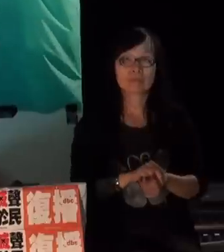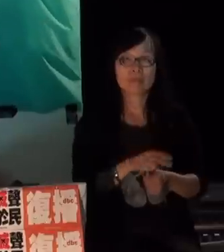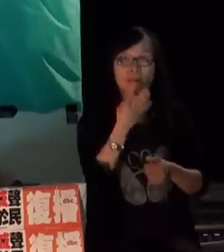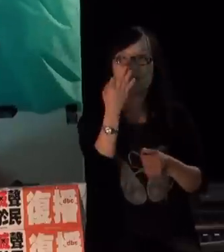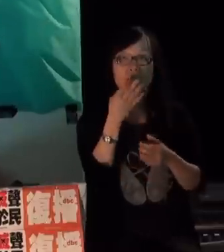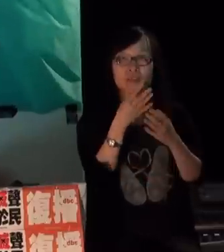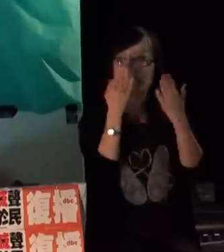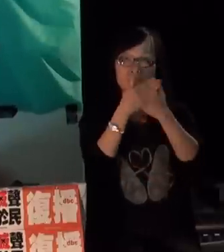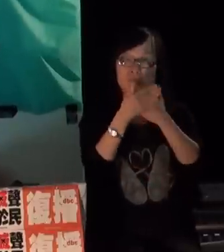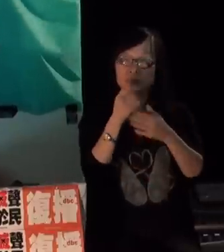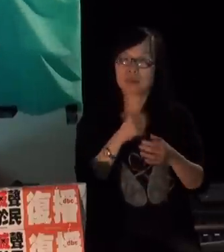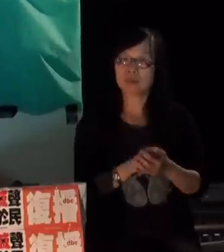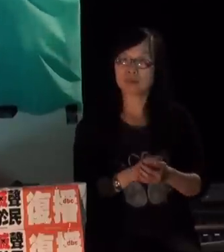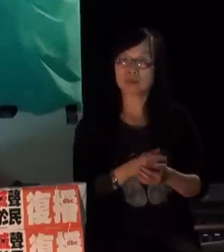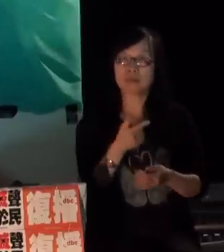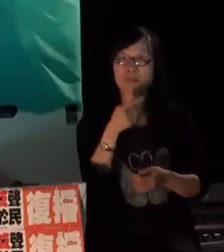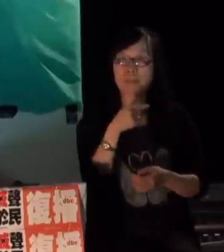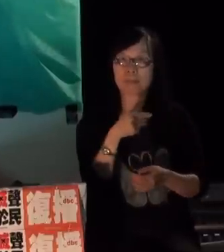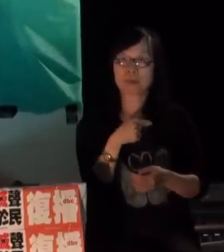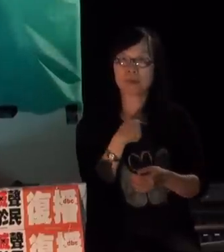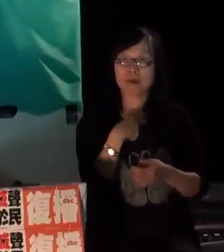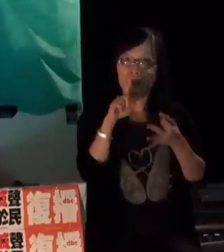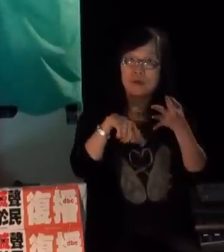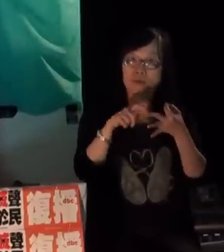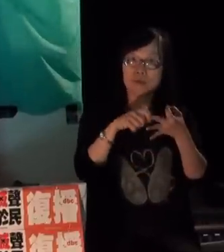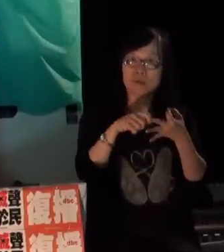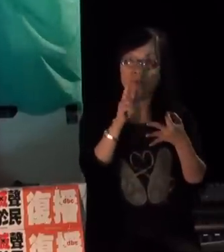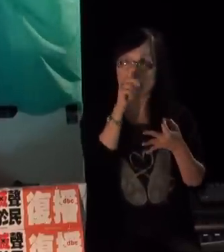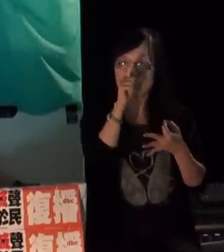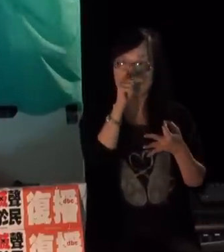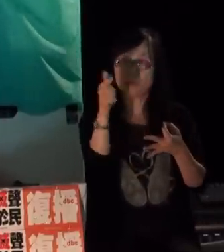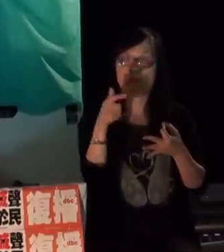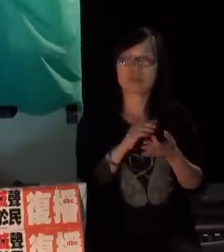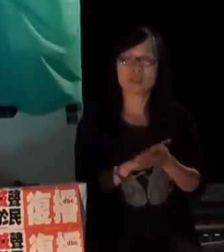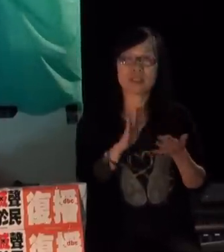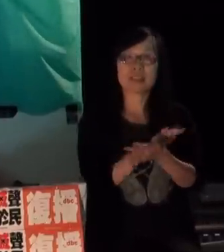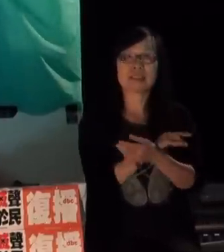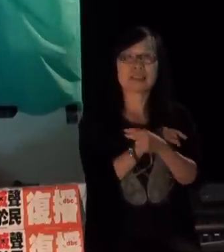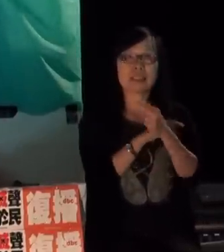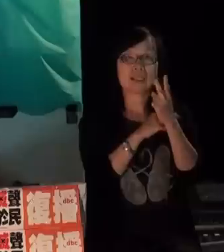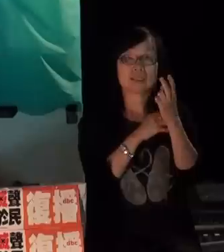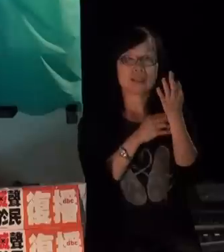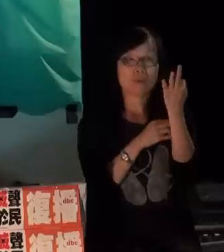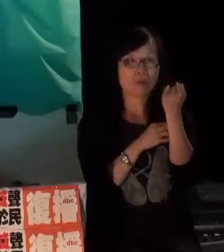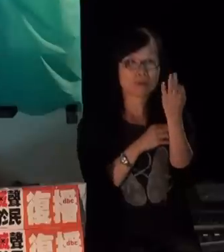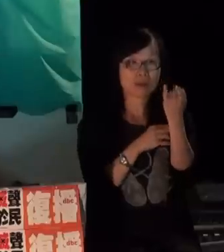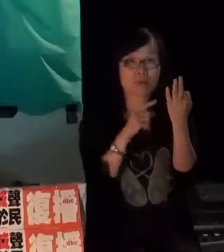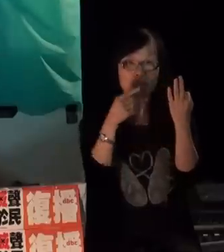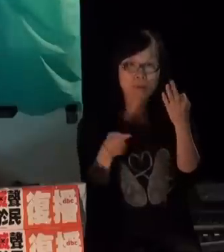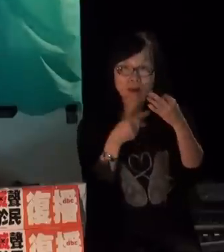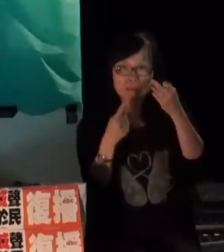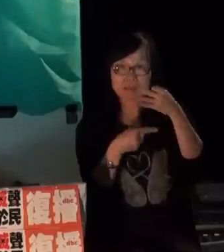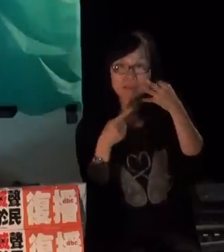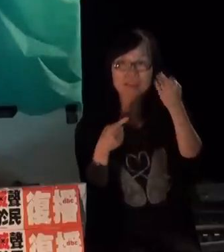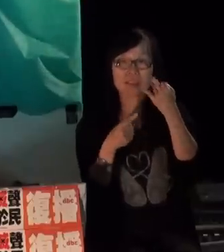電視台。 係啦，好簡單，即係話你係咪呢個蘇錦良廿幾萬一個月？三十幾萬啊！三十幾萬，唔好